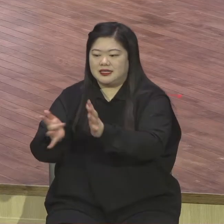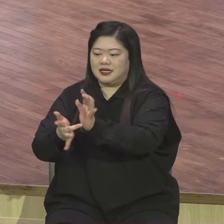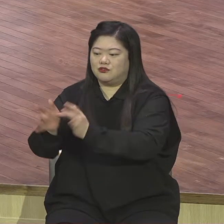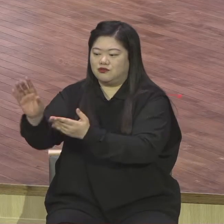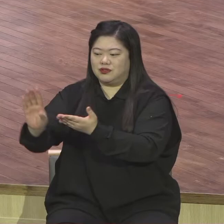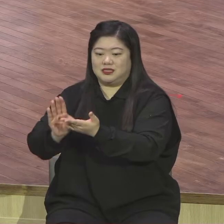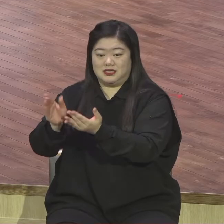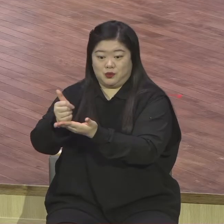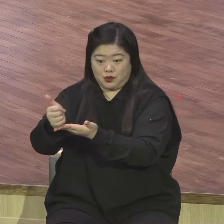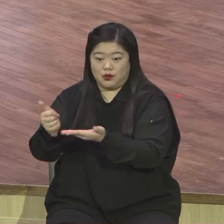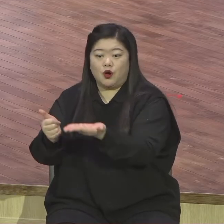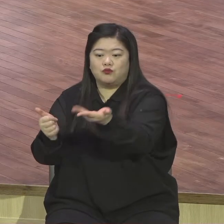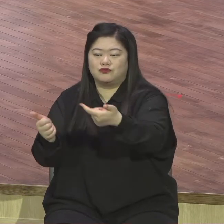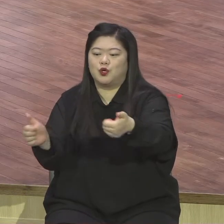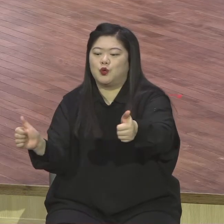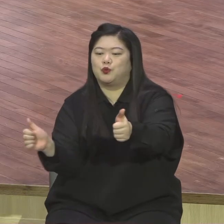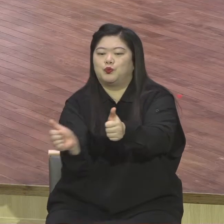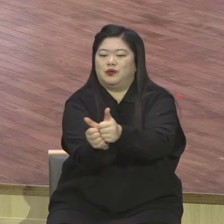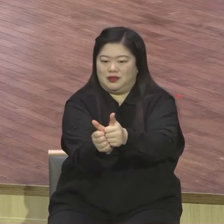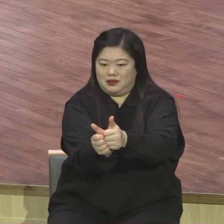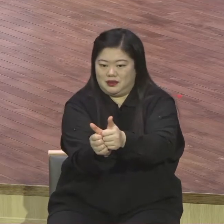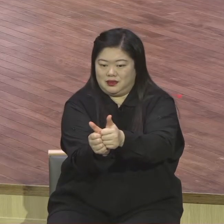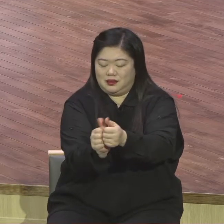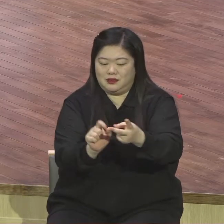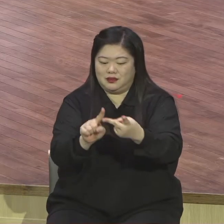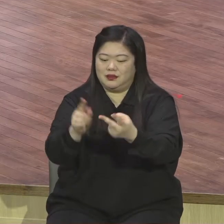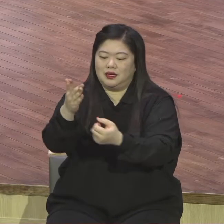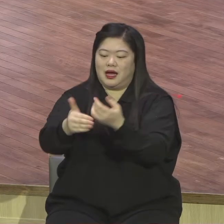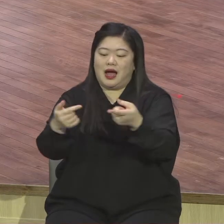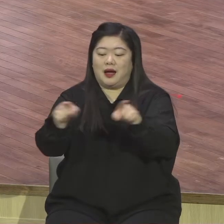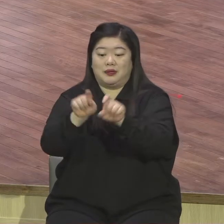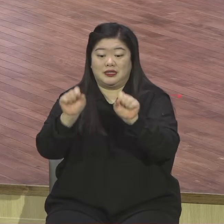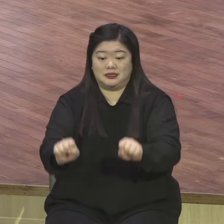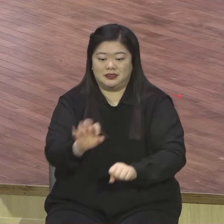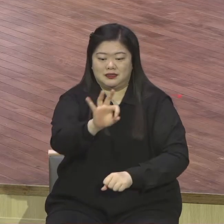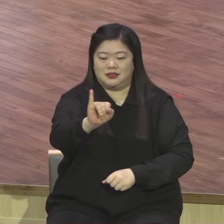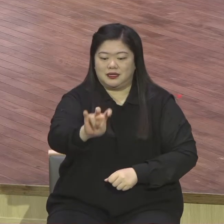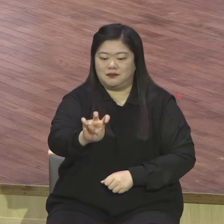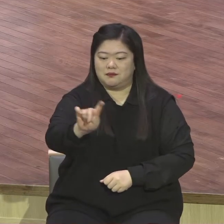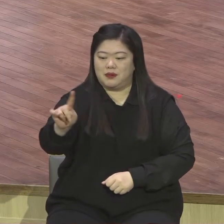이만누엘 원리스라 합니다 이 신앙을 여러분이 실제로